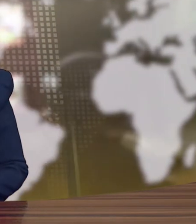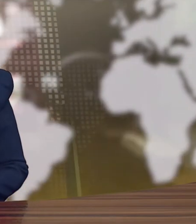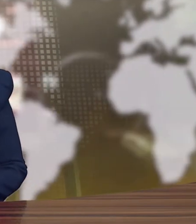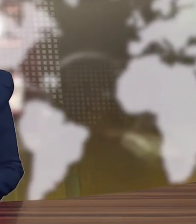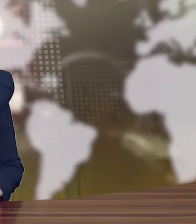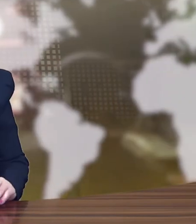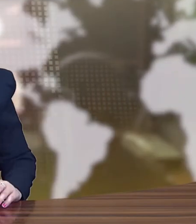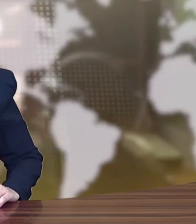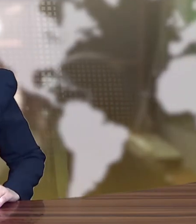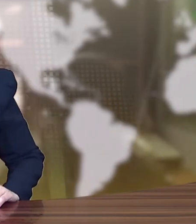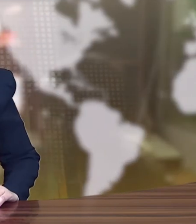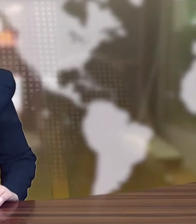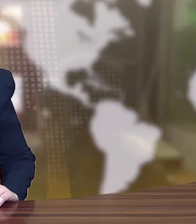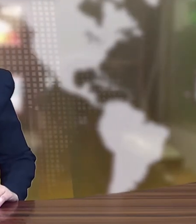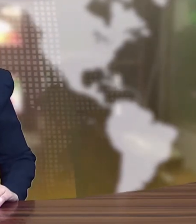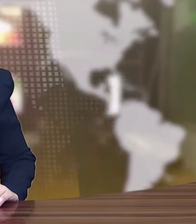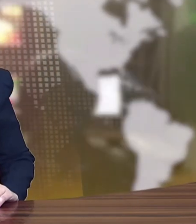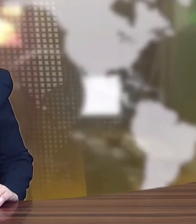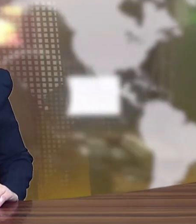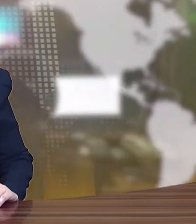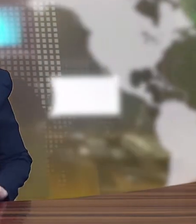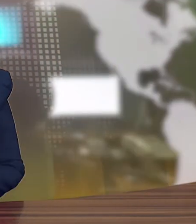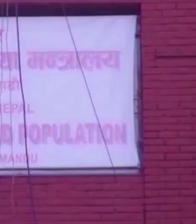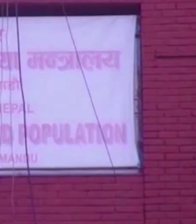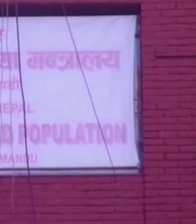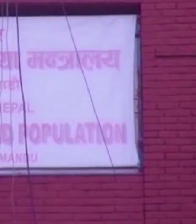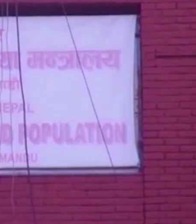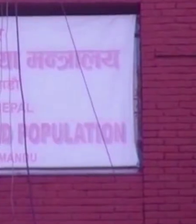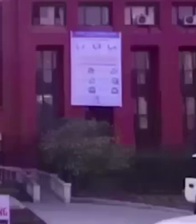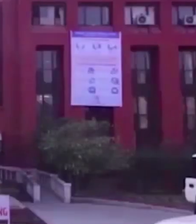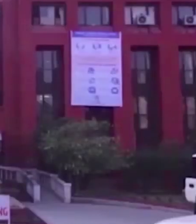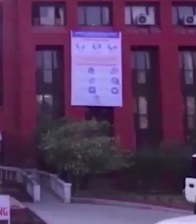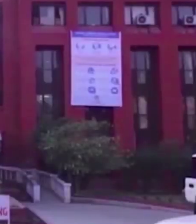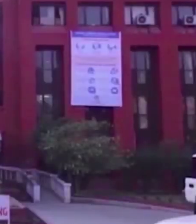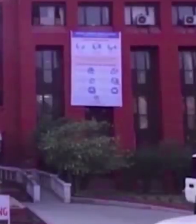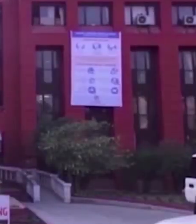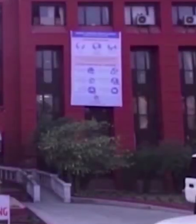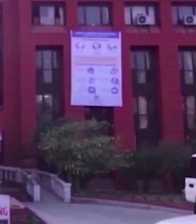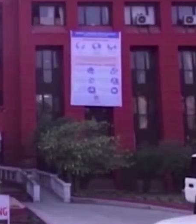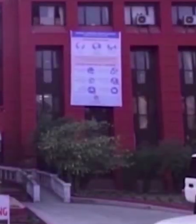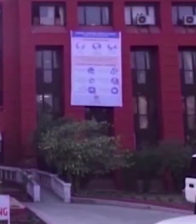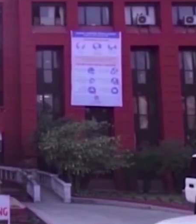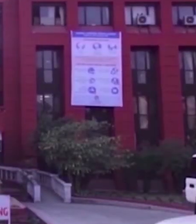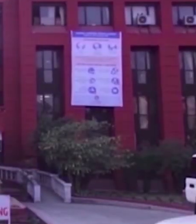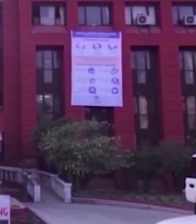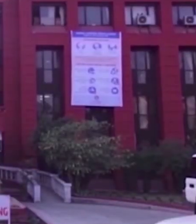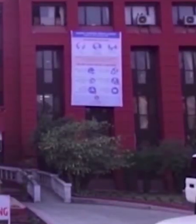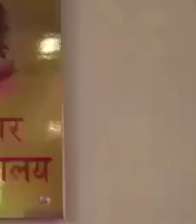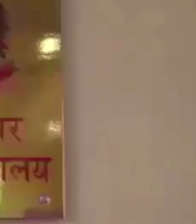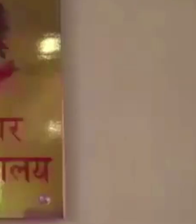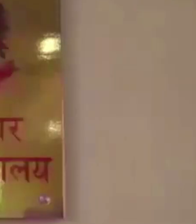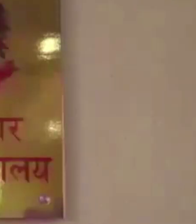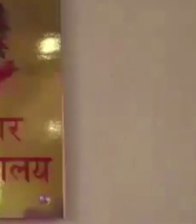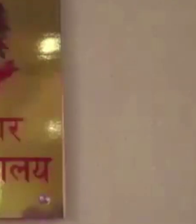जानकारी दिनुभयो। बिहिबार मन्त्रालयमा आयोजित पत्रकार सम्मेलनमा उहाँले काठमाडौँमा परीक्षणका क्रममा उदयपुरकी